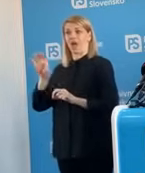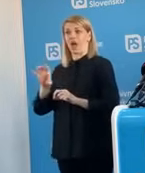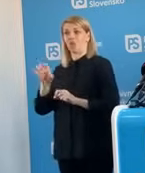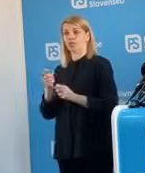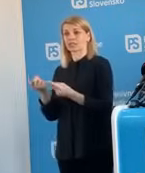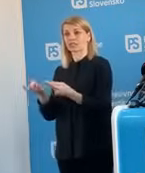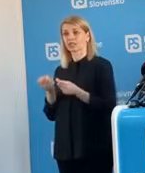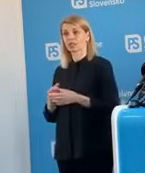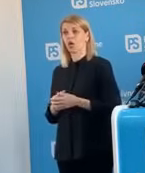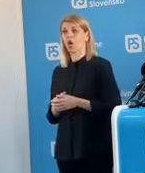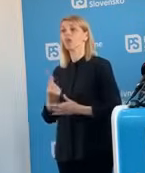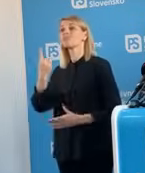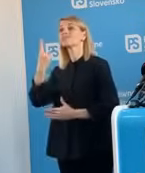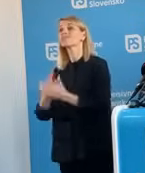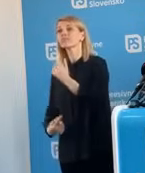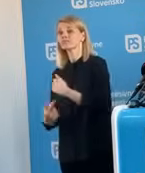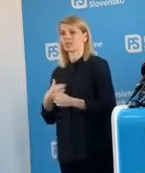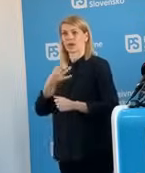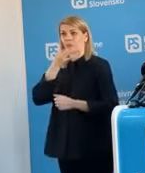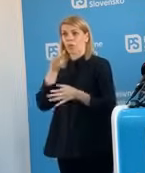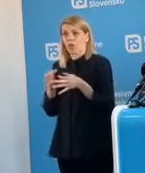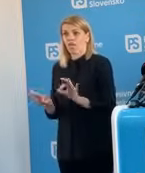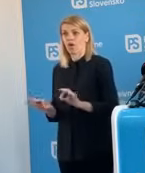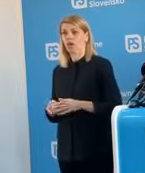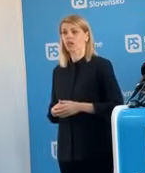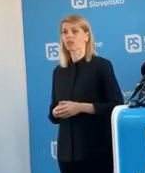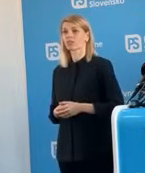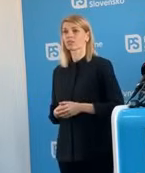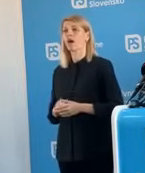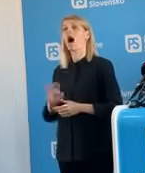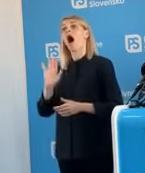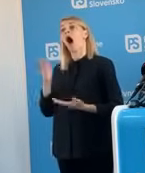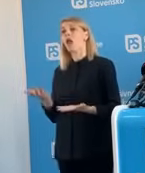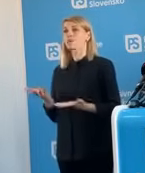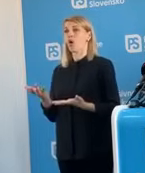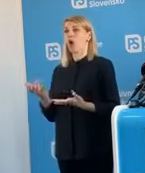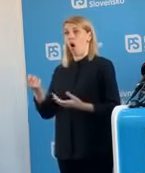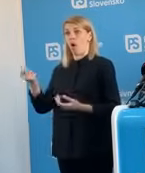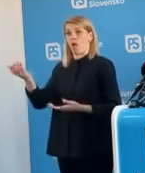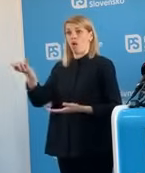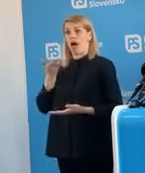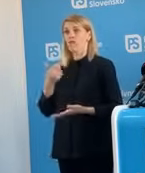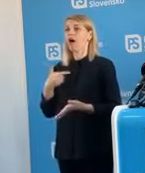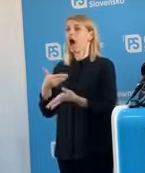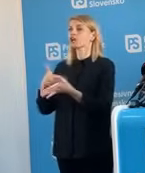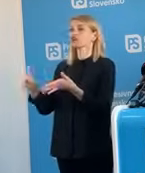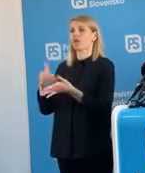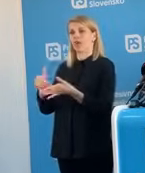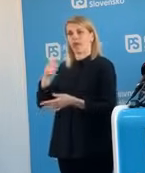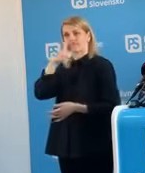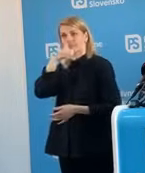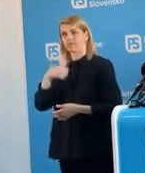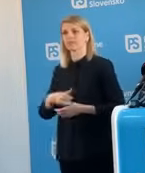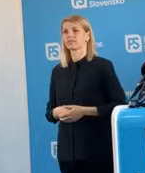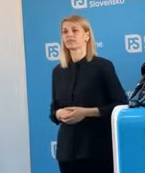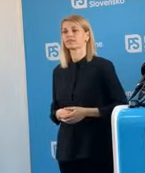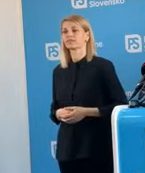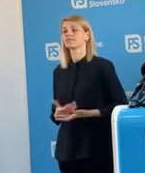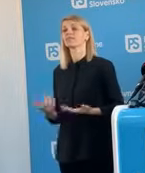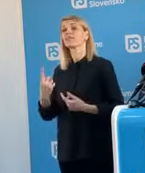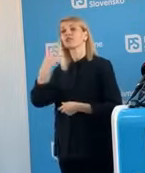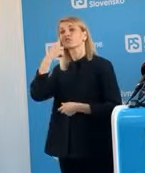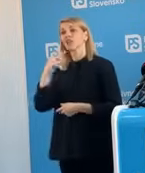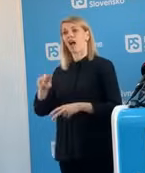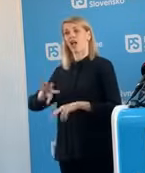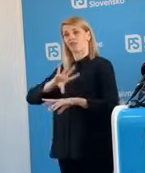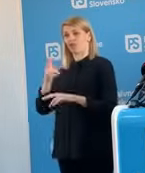si dovoliť o ne prísť a už vôbec si nemôžeme dovoliť ich nečerpať, ako tu už bolo spomínané. Bohužiaľ, všetky